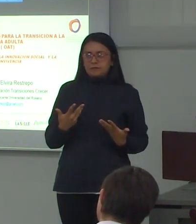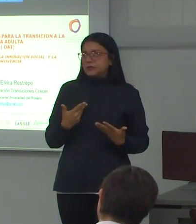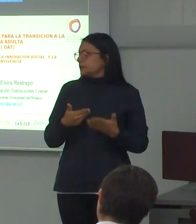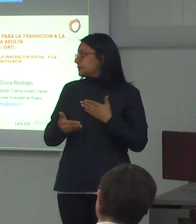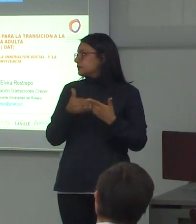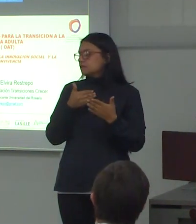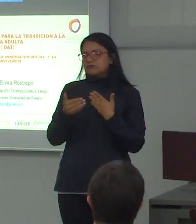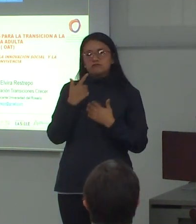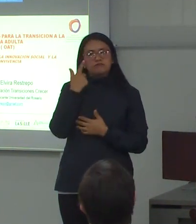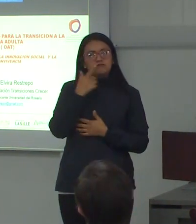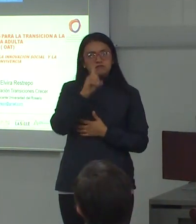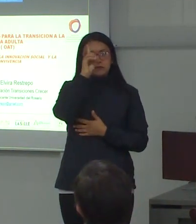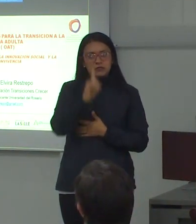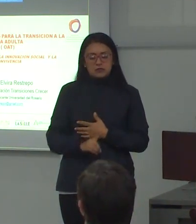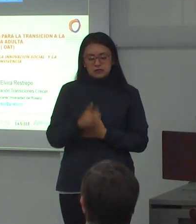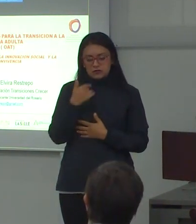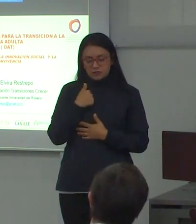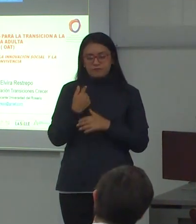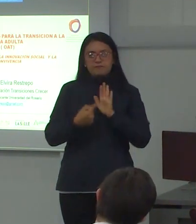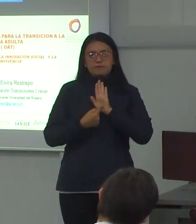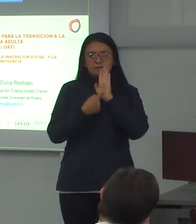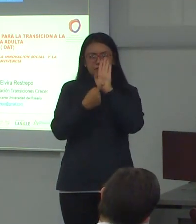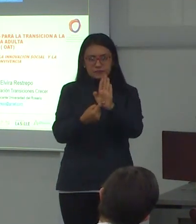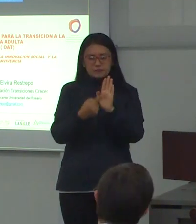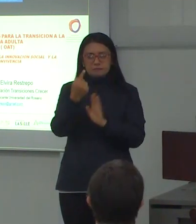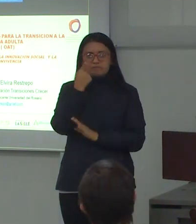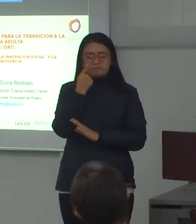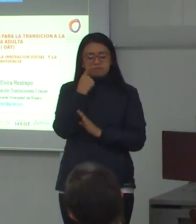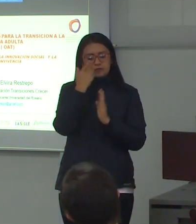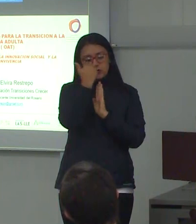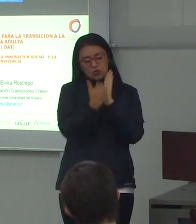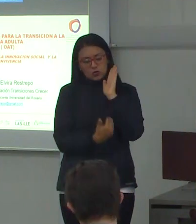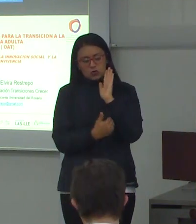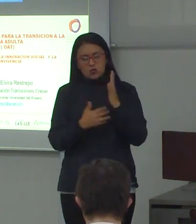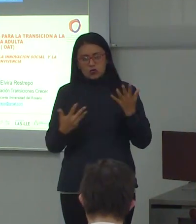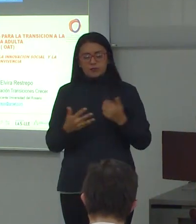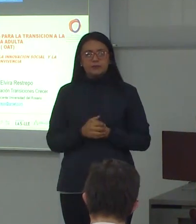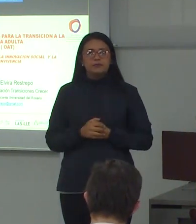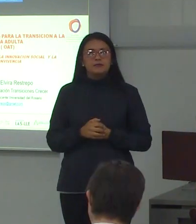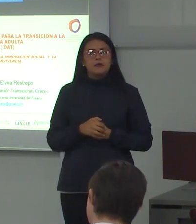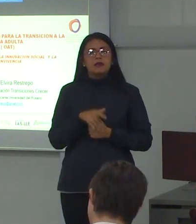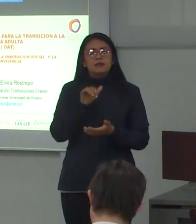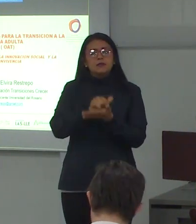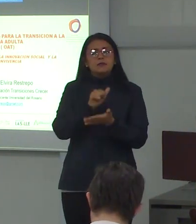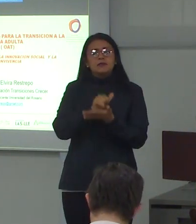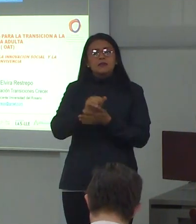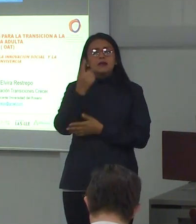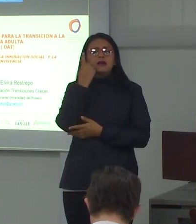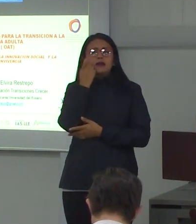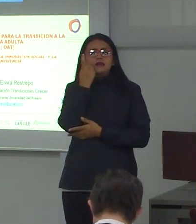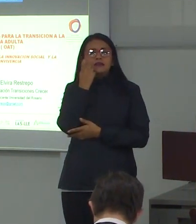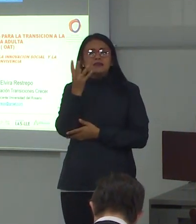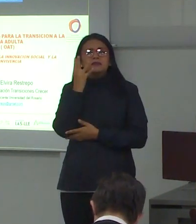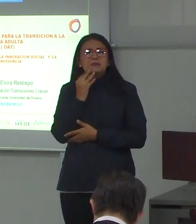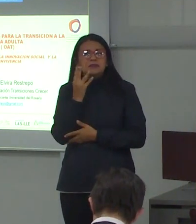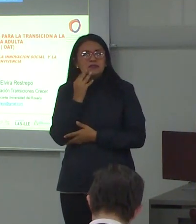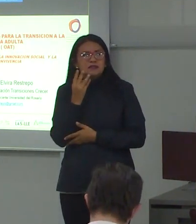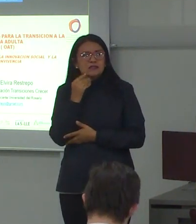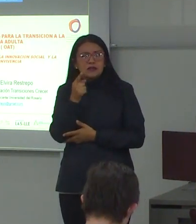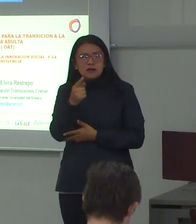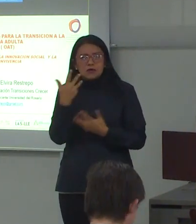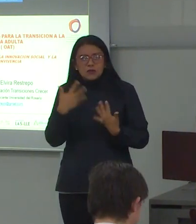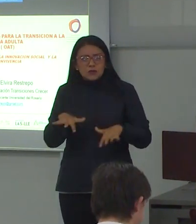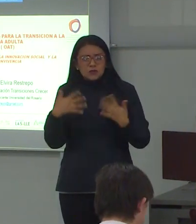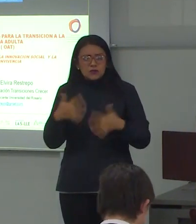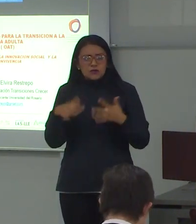he decidido para mi presentación seguir el siguiente orden. Como les decía ayer, tal vez de estas experiencias lo más importante